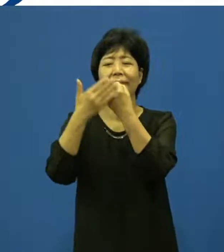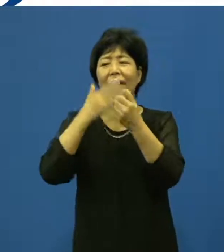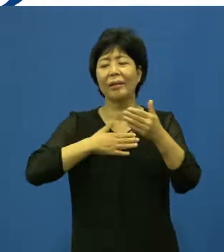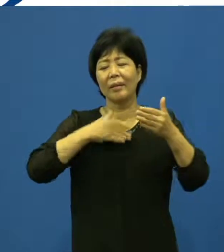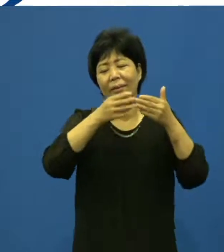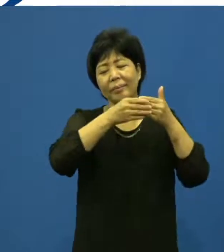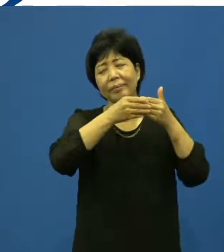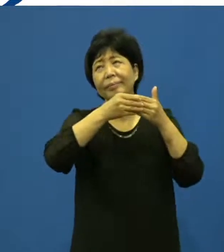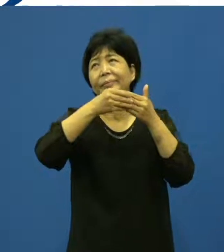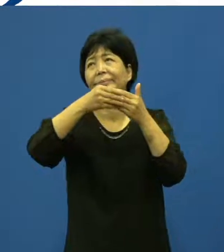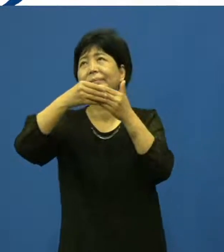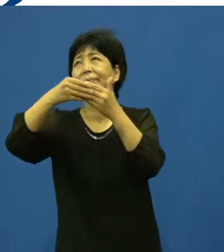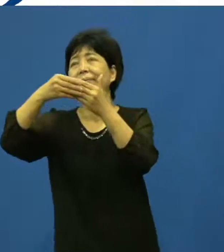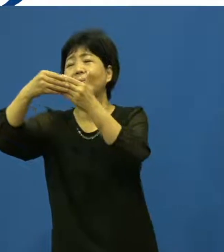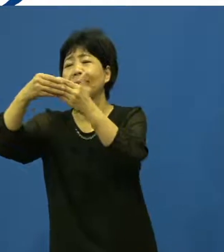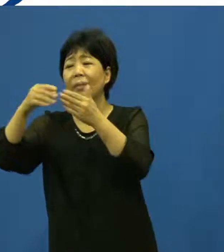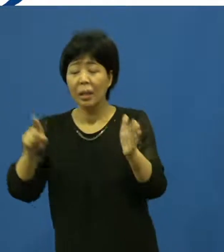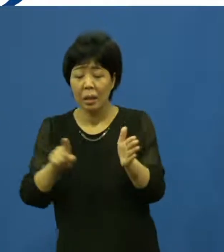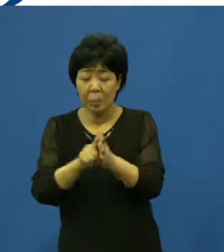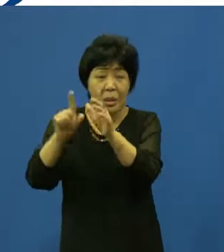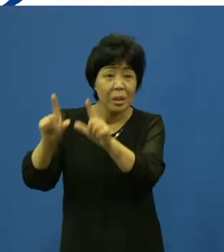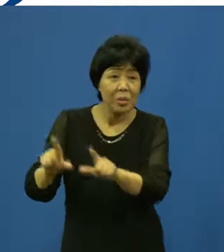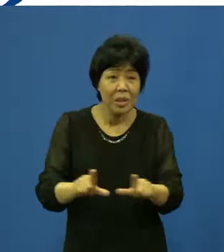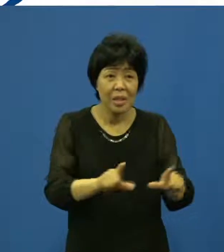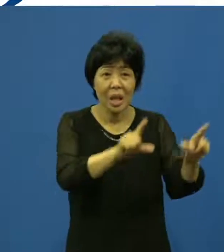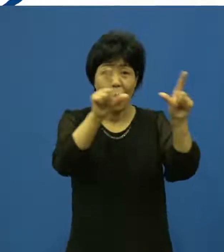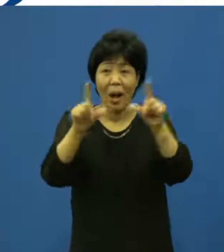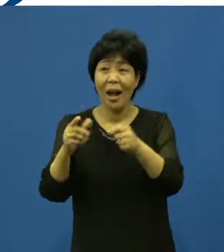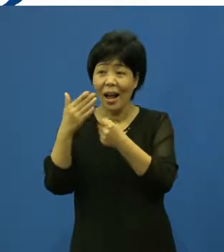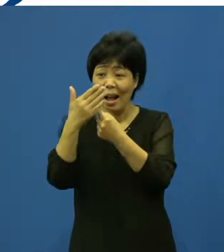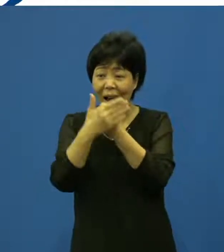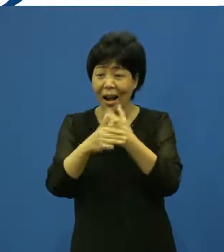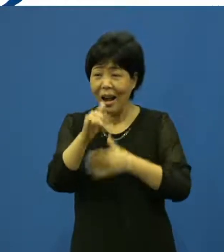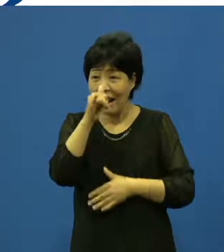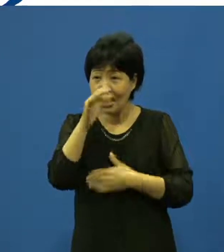것이죠. 신앙생활에 은혜가 있으면 즐거워요.